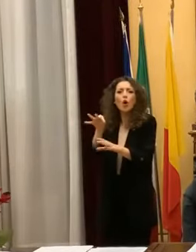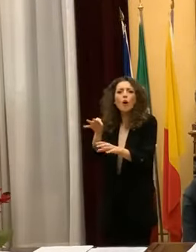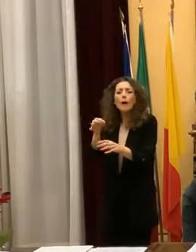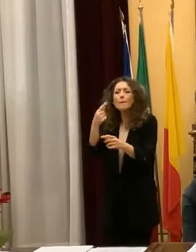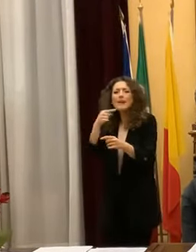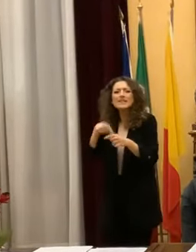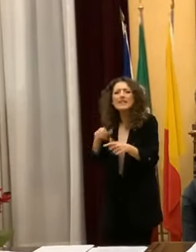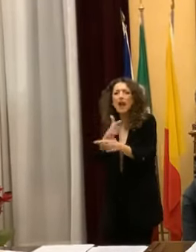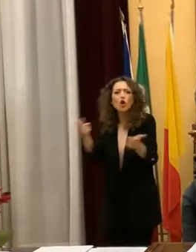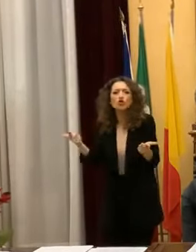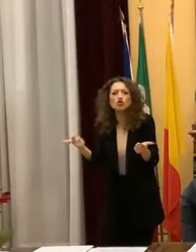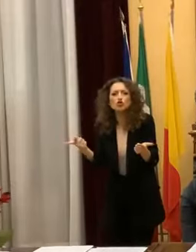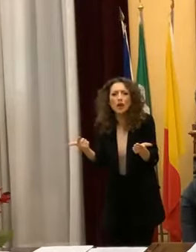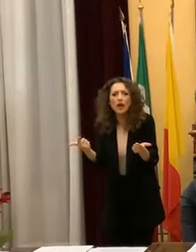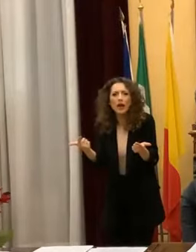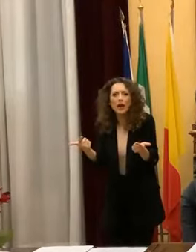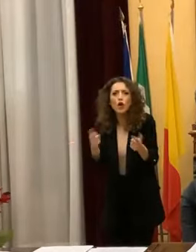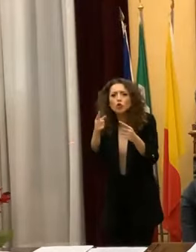tuo presidente Musumeci.